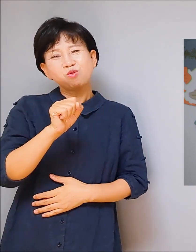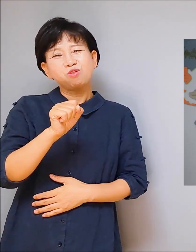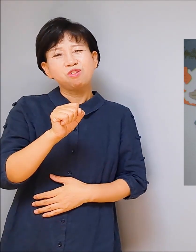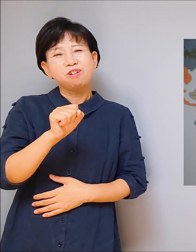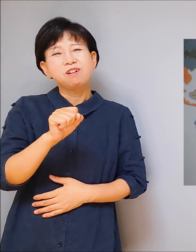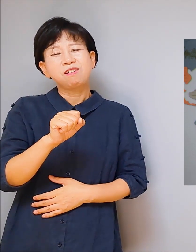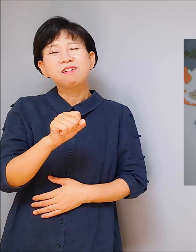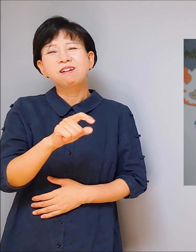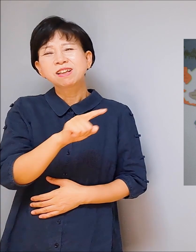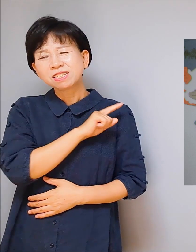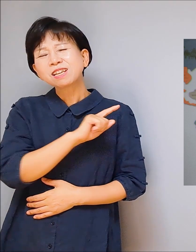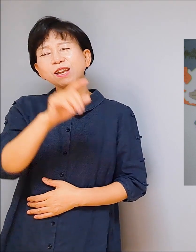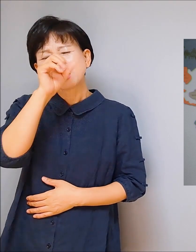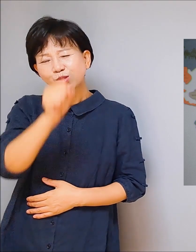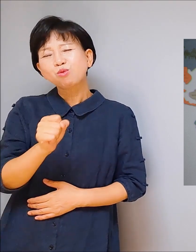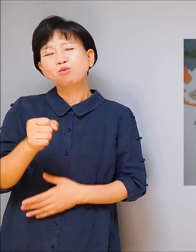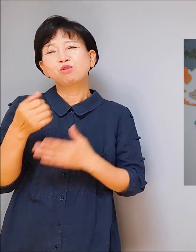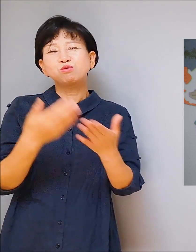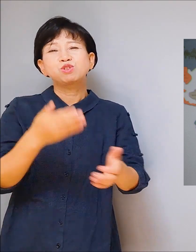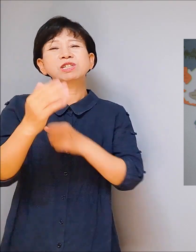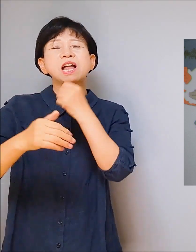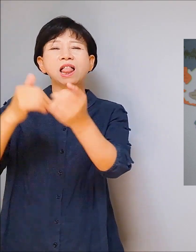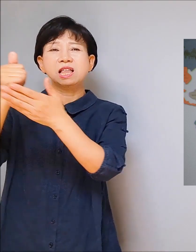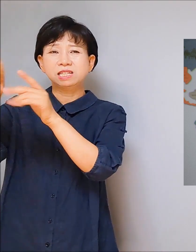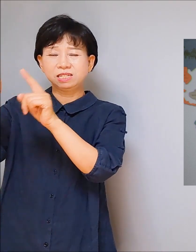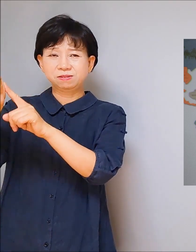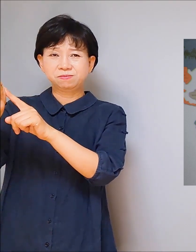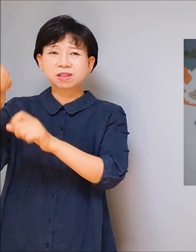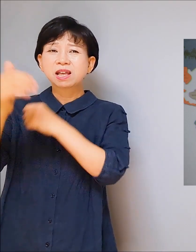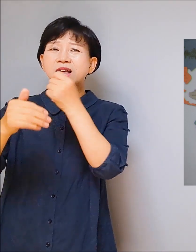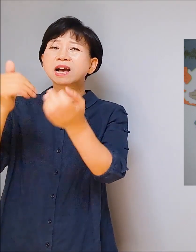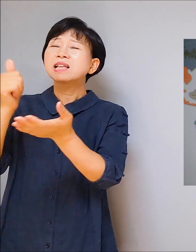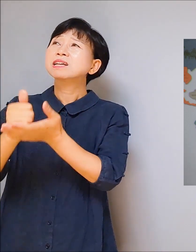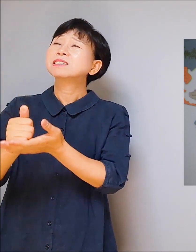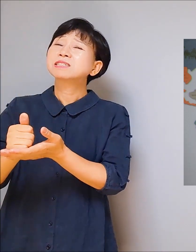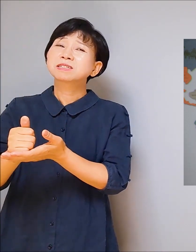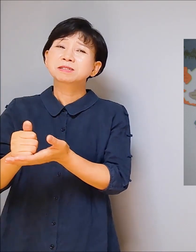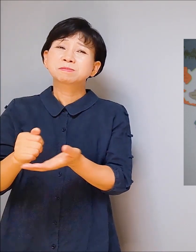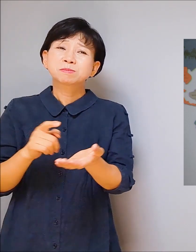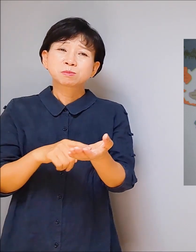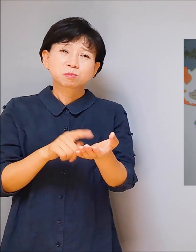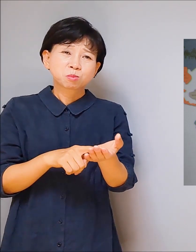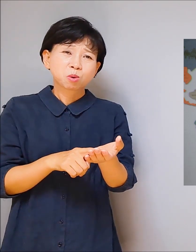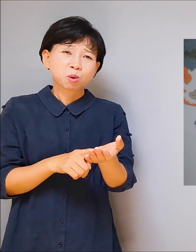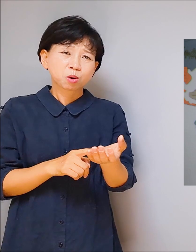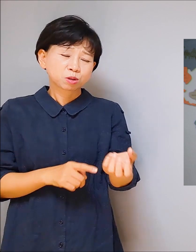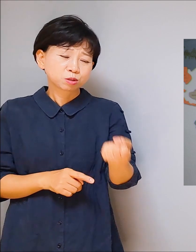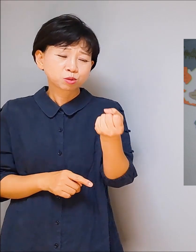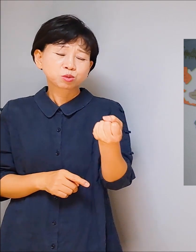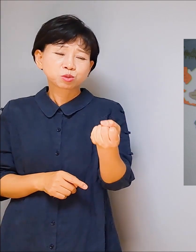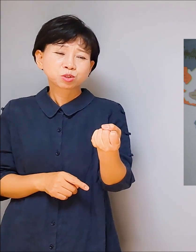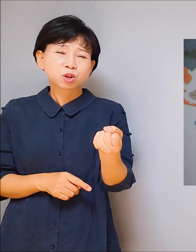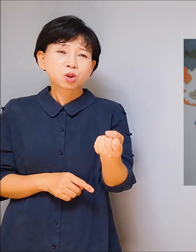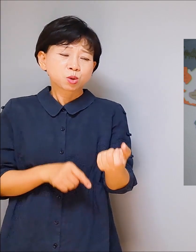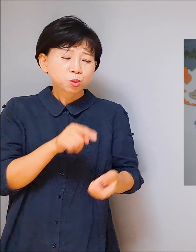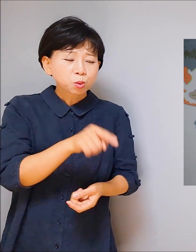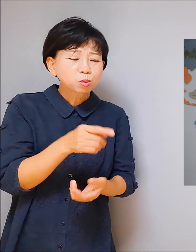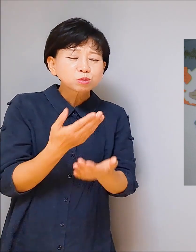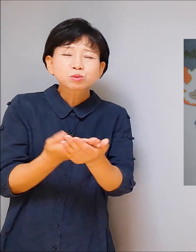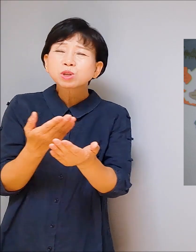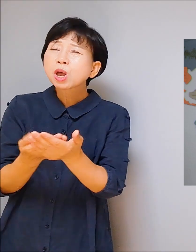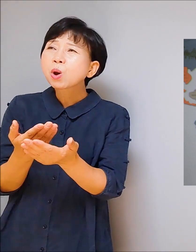믿습니다. 여러분, 우리가 하나님 요 손에 뭐 물뚜껑 주세요라고 기도할 수